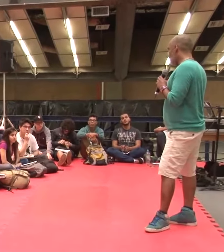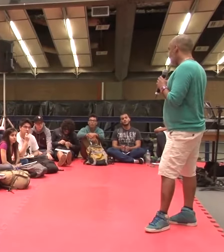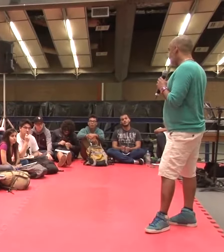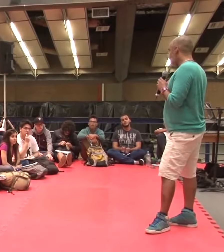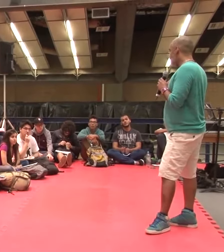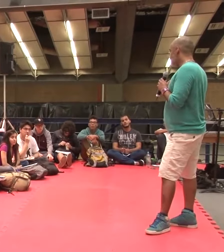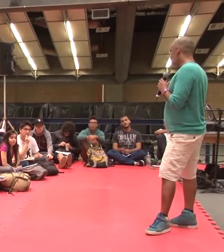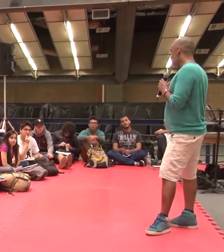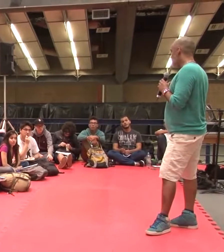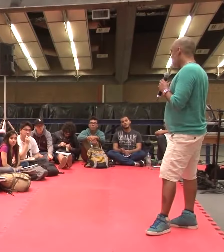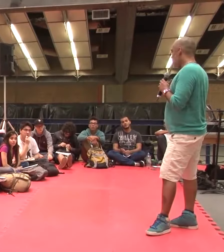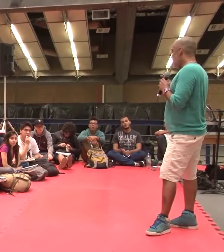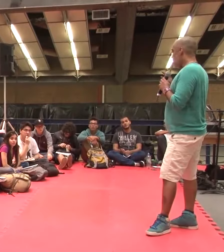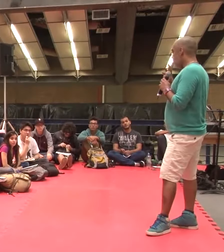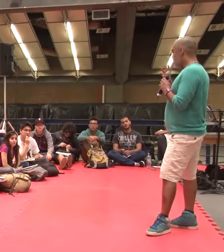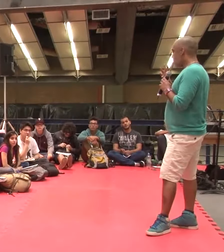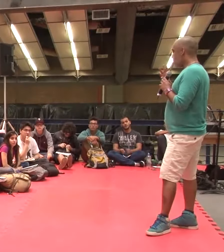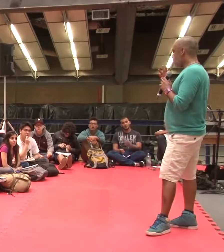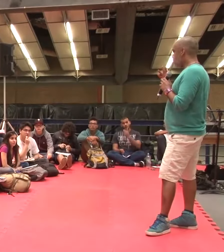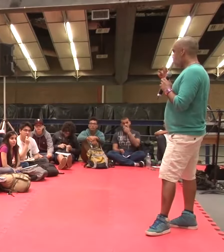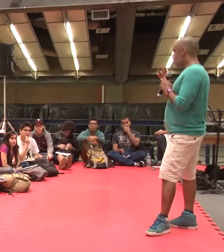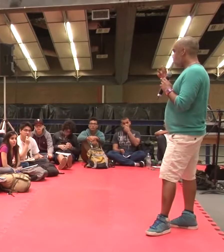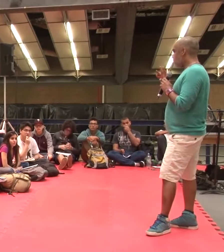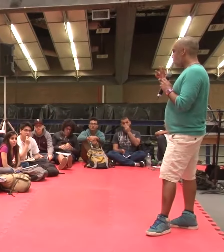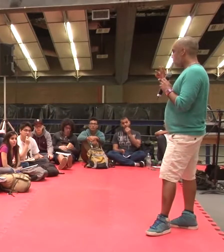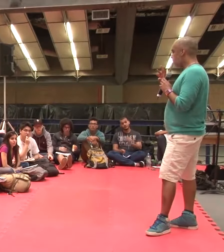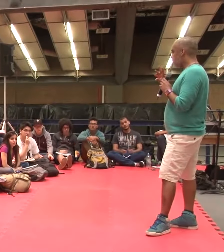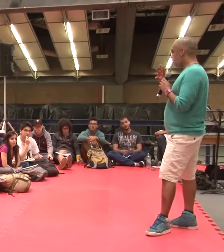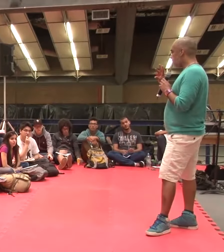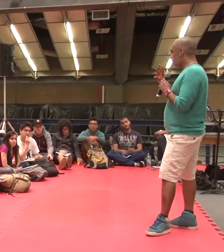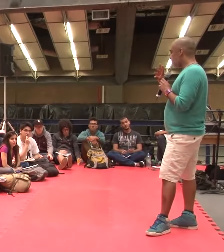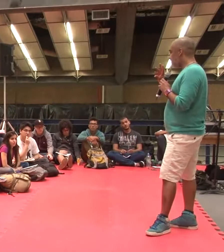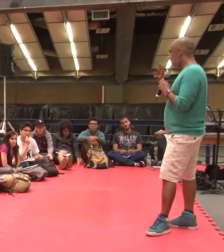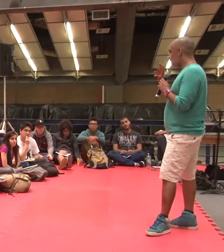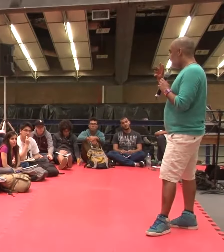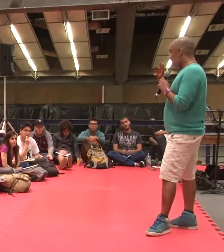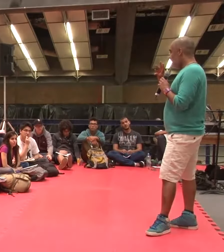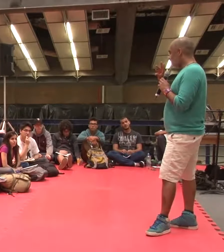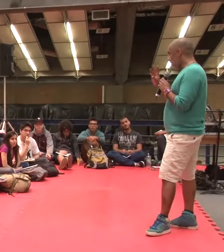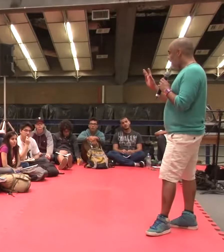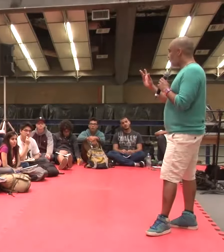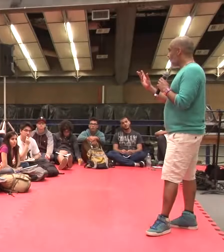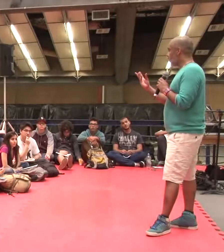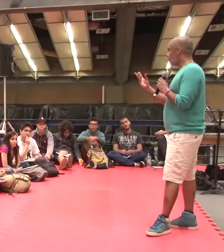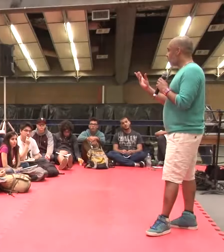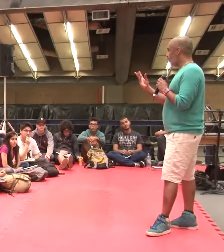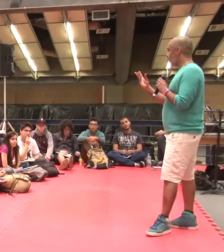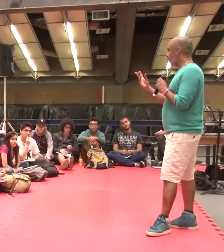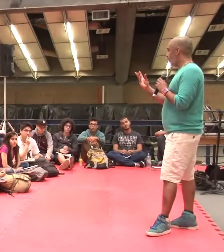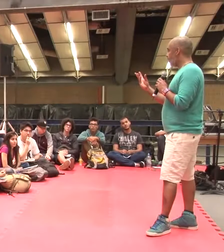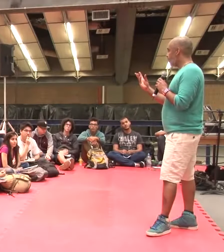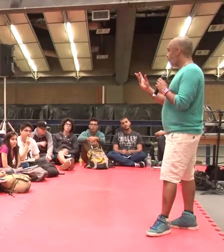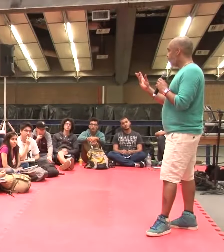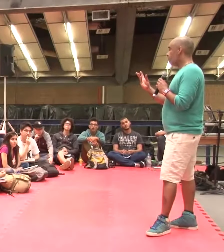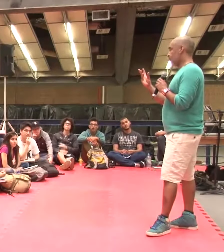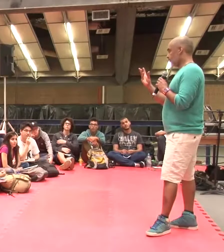sua mãe. A lógica determinista é aquela coisa. Será que o personagem atende aquilo que se espera